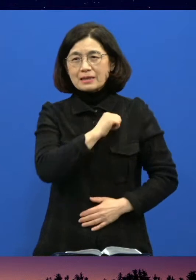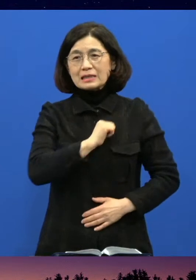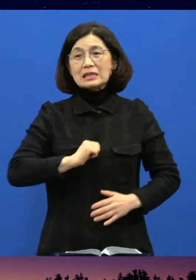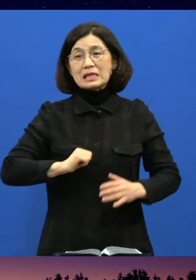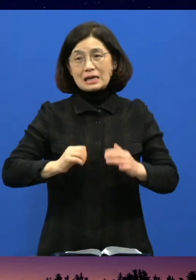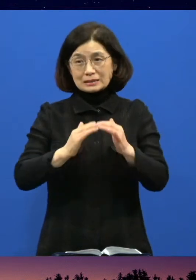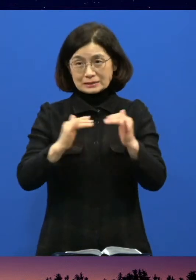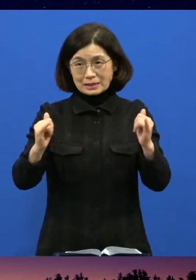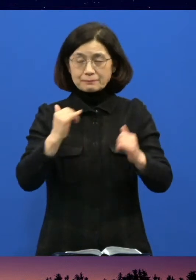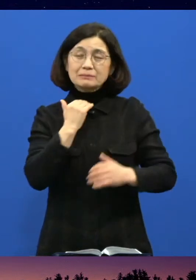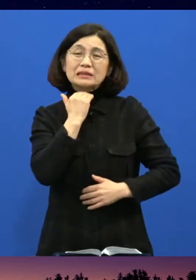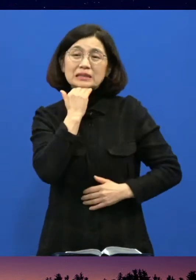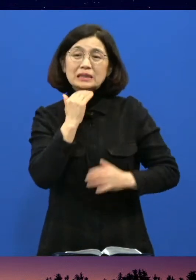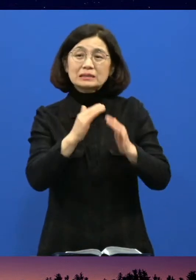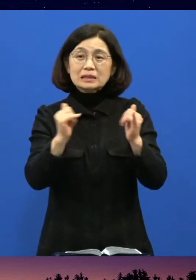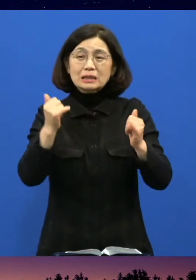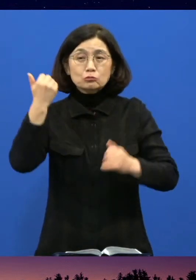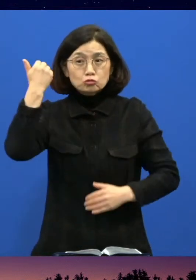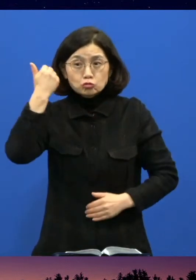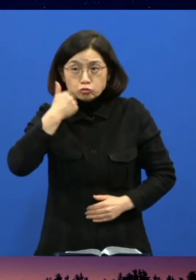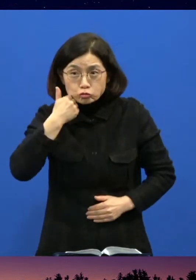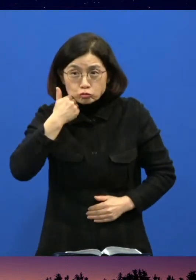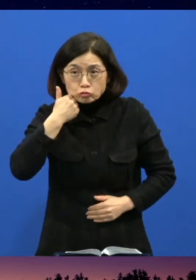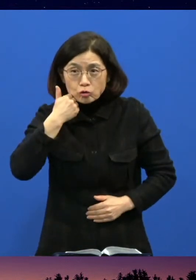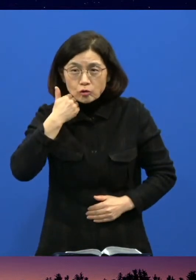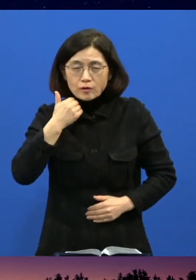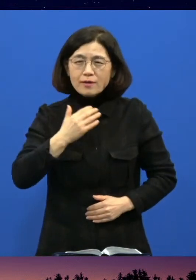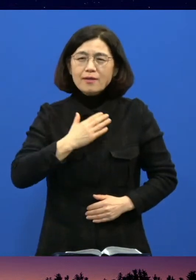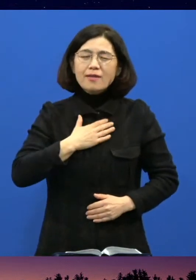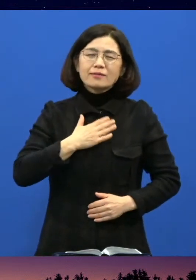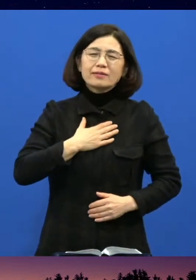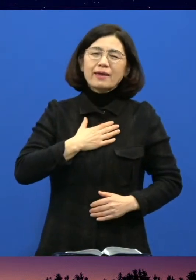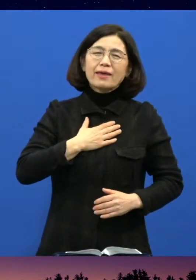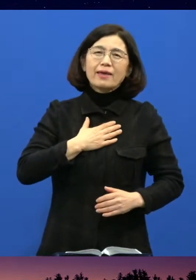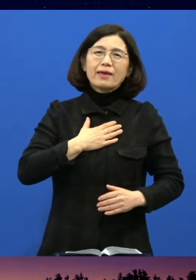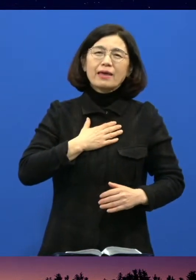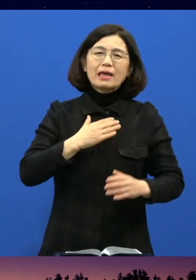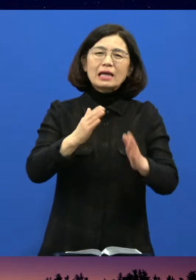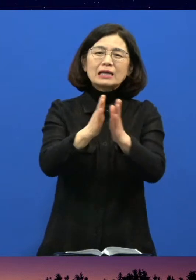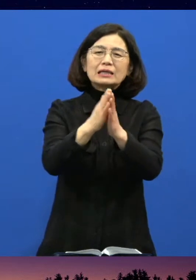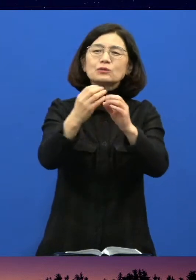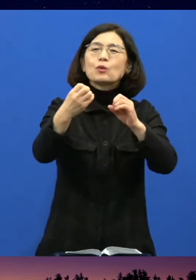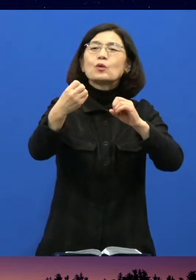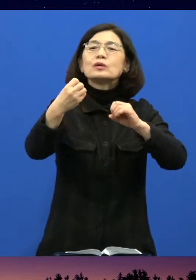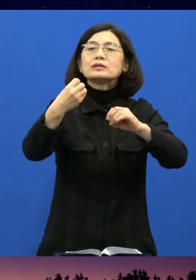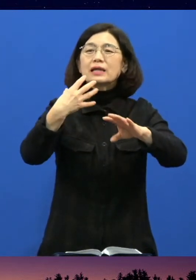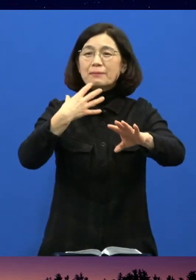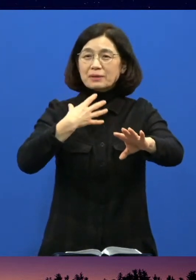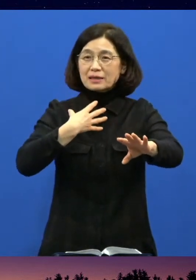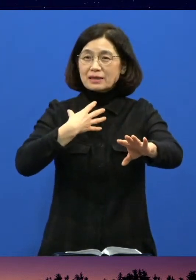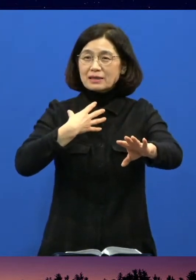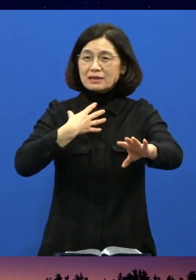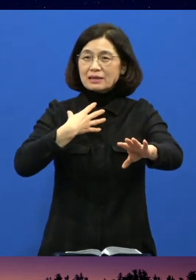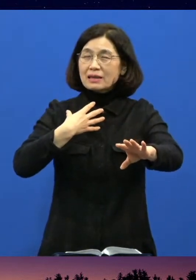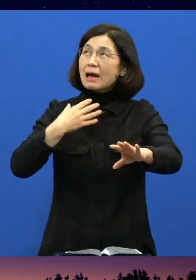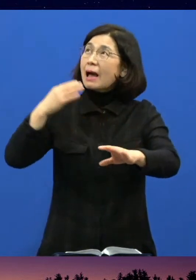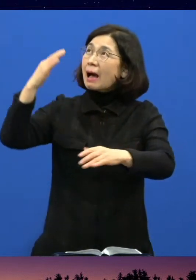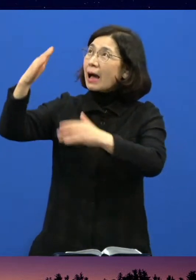사람들, 기다리는 사람들이 누구냐? 나의 소망이, 나의 응답이 어디로부터 나온다는 걸 분명히 알고 있는